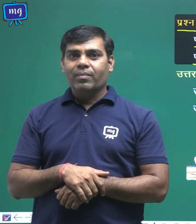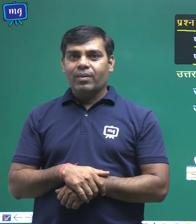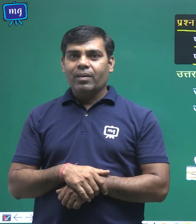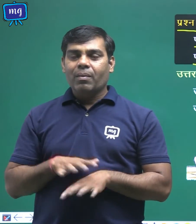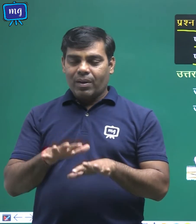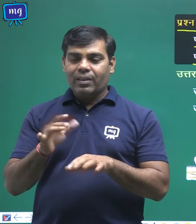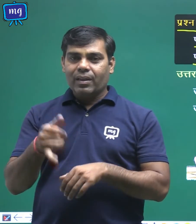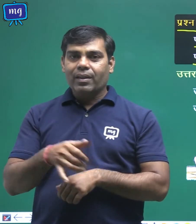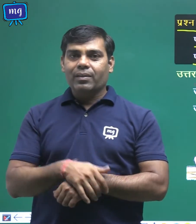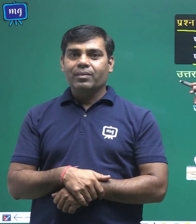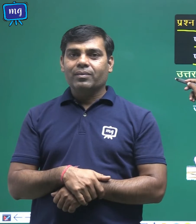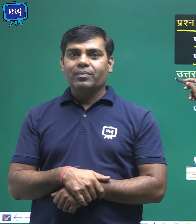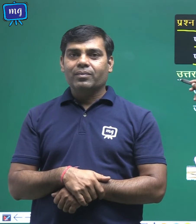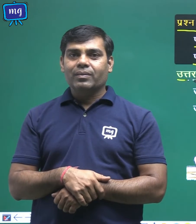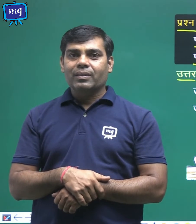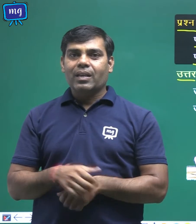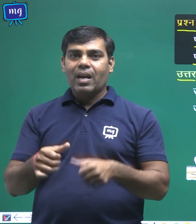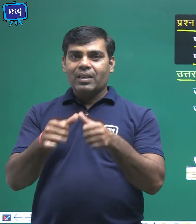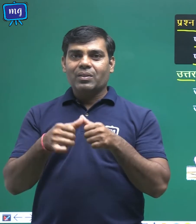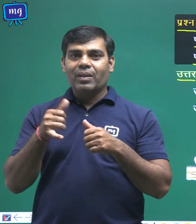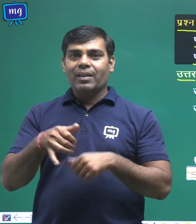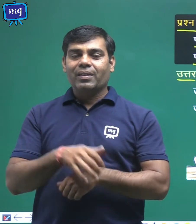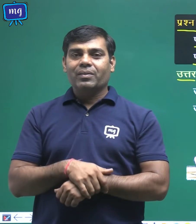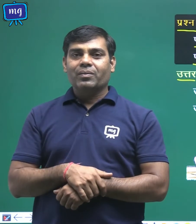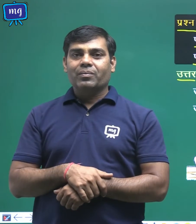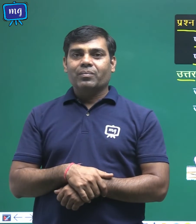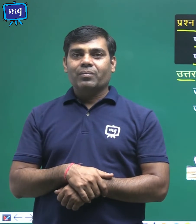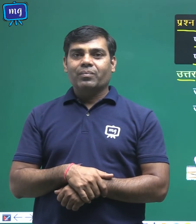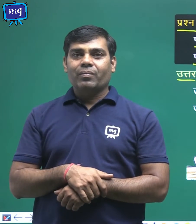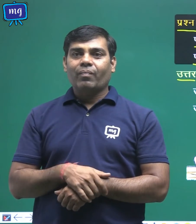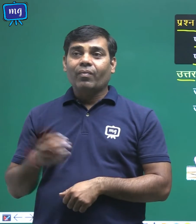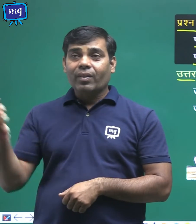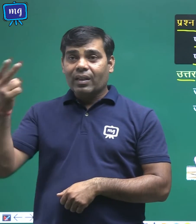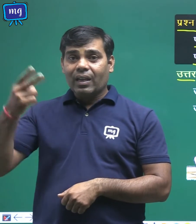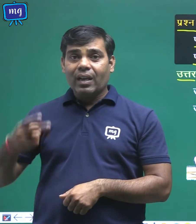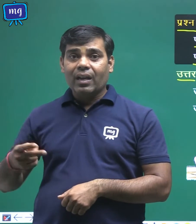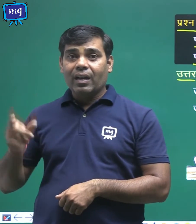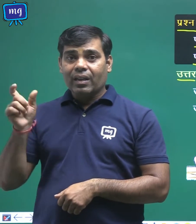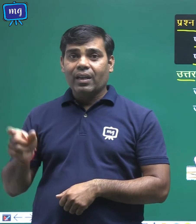पड़ता है? उत्तर है, कलाकार के